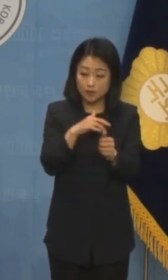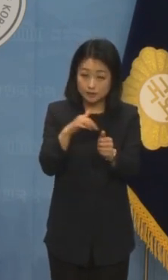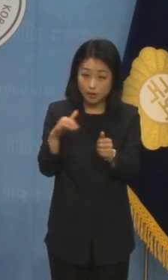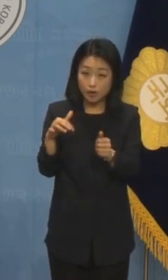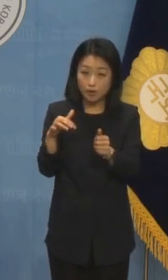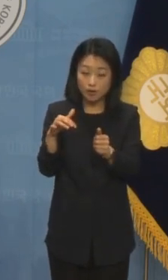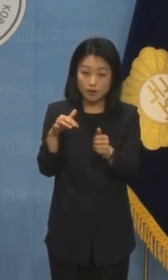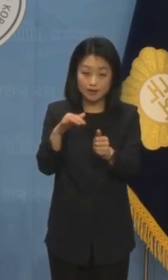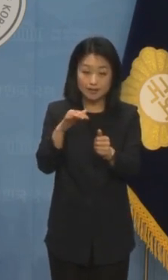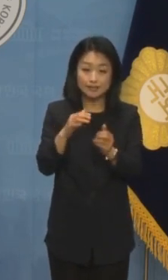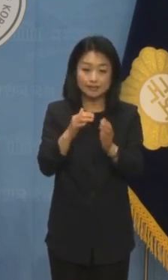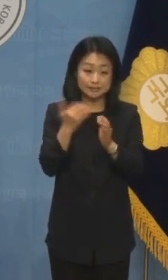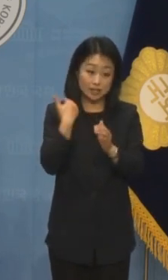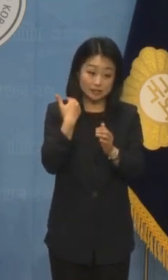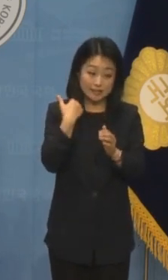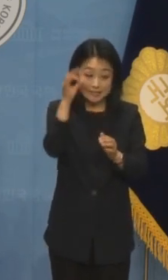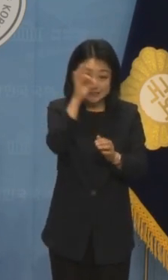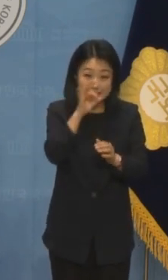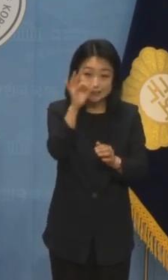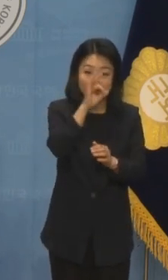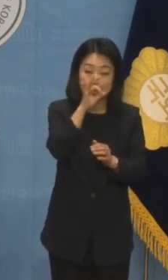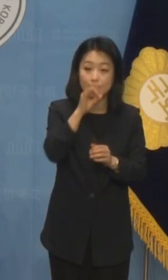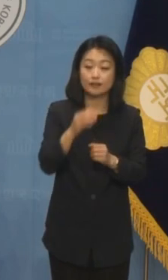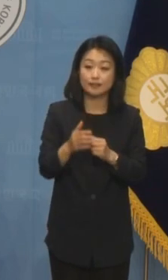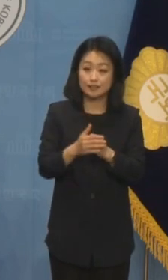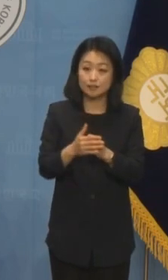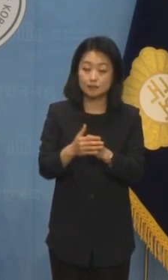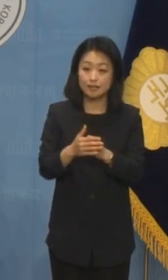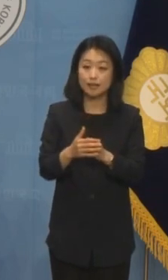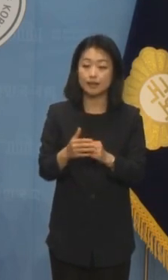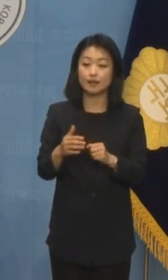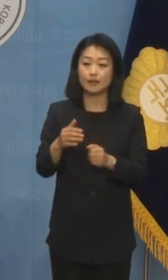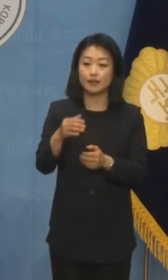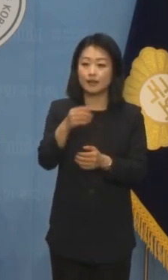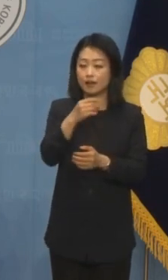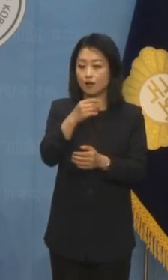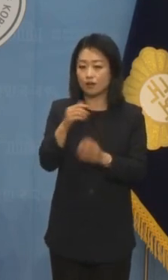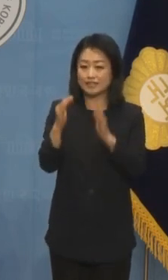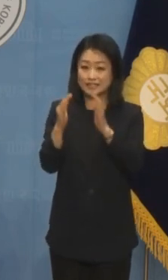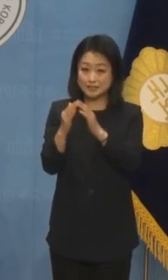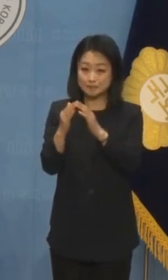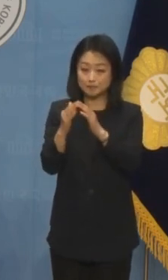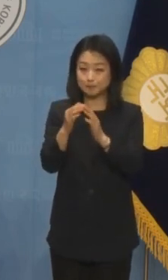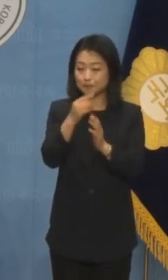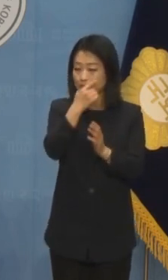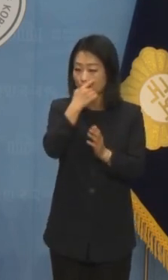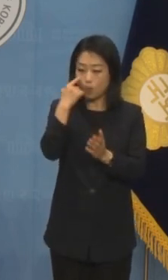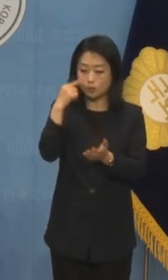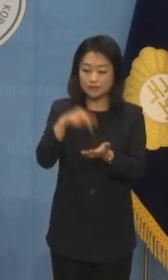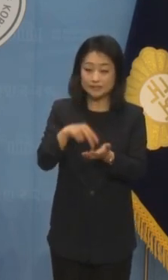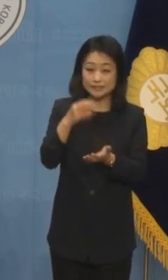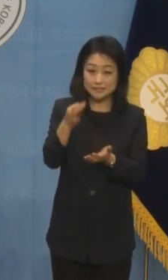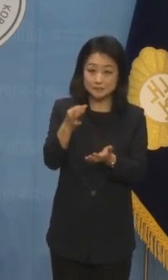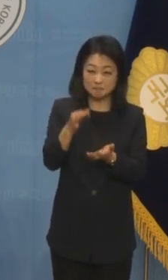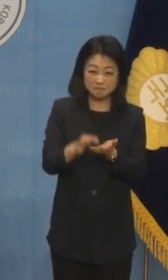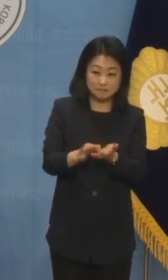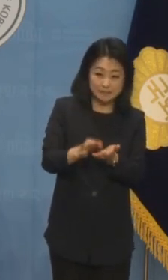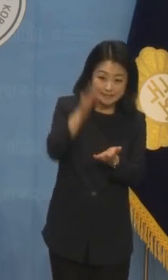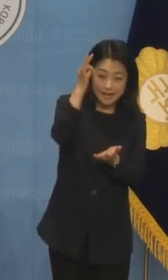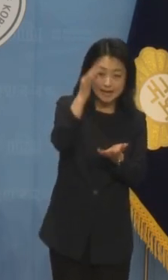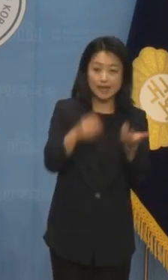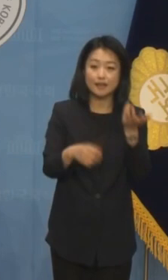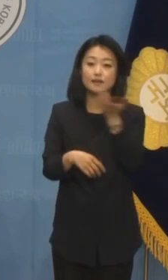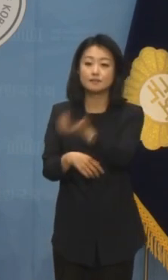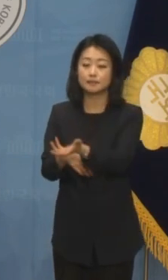임차인들을 구했었습니다. 그래서 뭐 감정가액을 훨씬 초과한 임대차 보증금을 받아서 진행을 하고